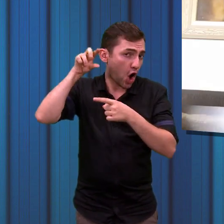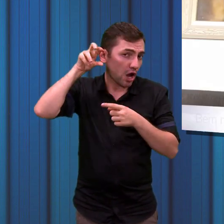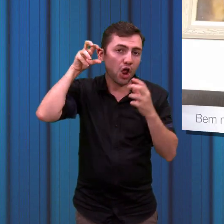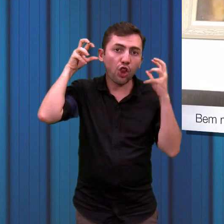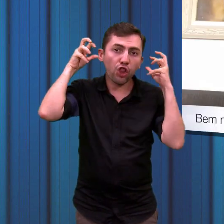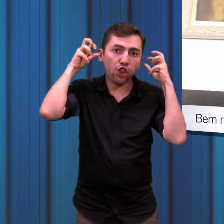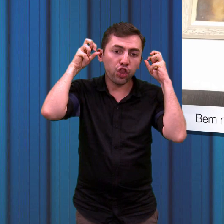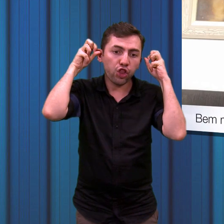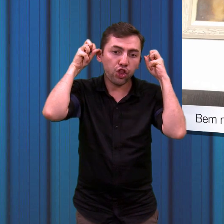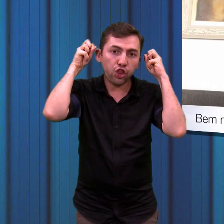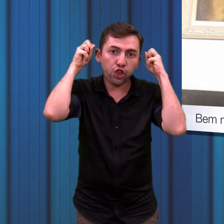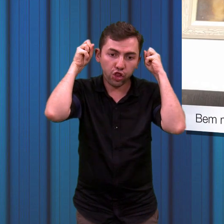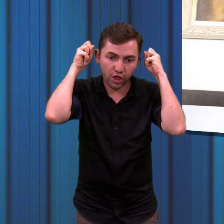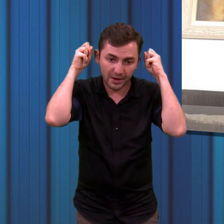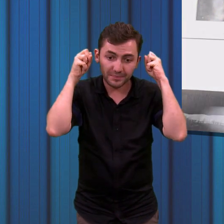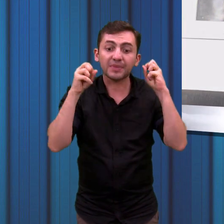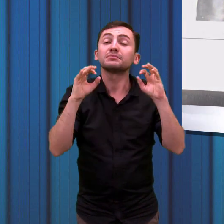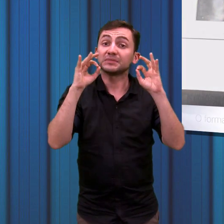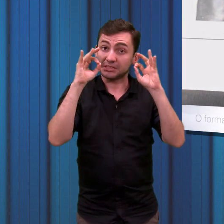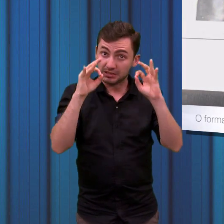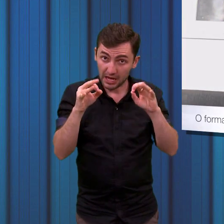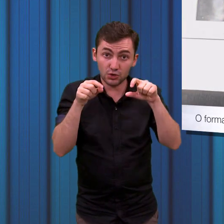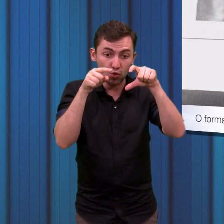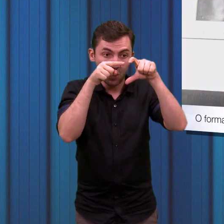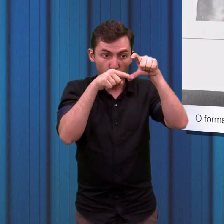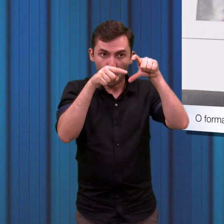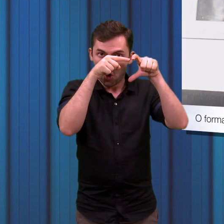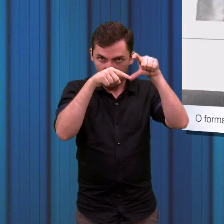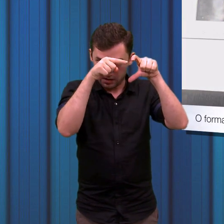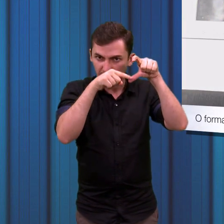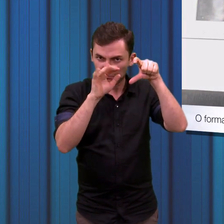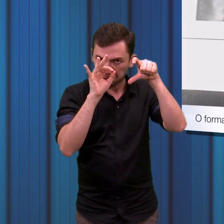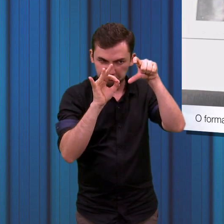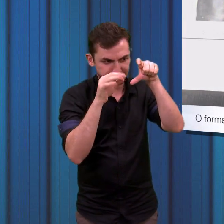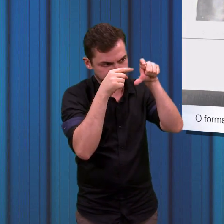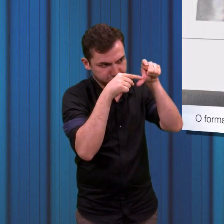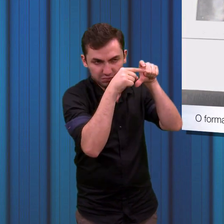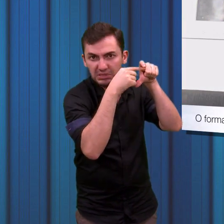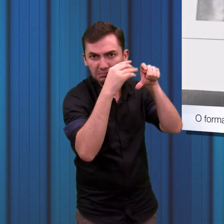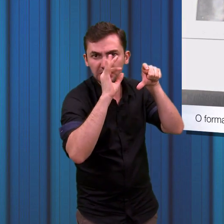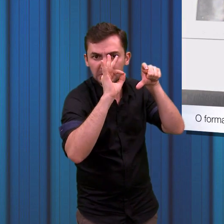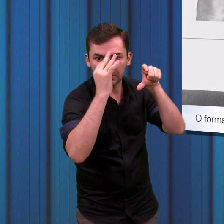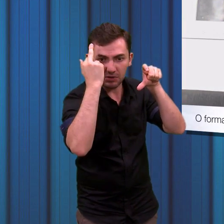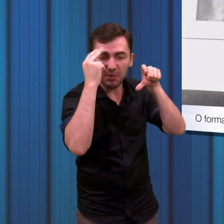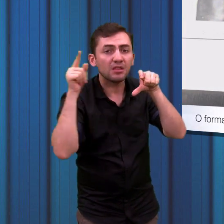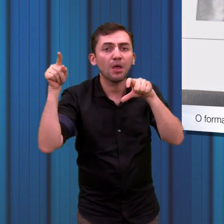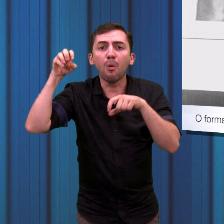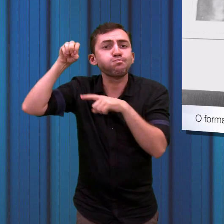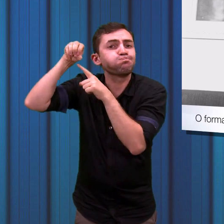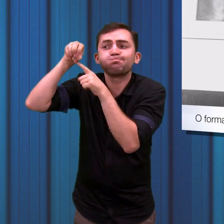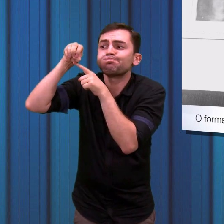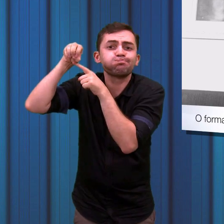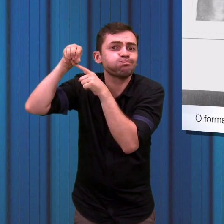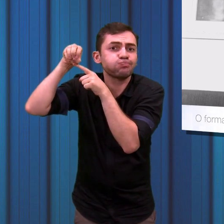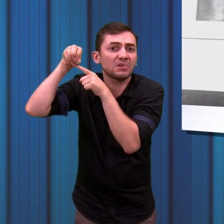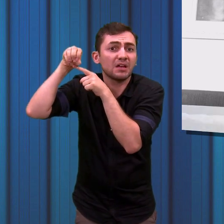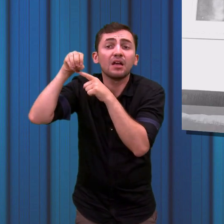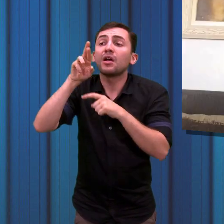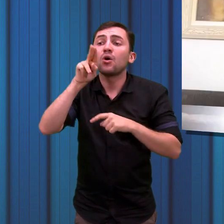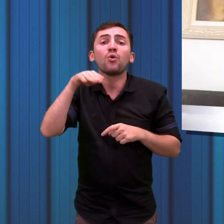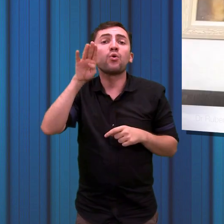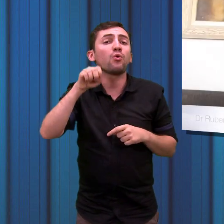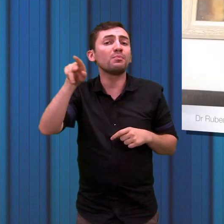formadas. Bem mal formada. O formato da cóclea é uma espiral. E a do Guilherme é uma